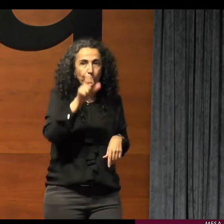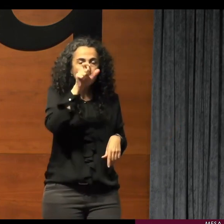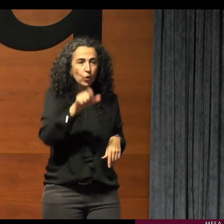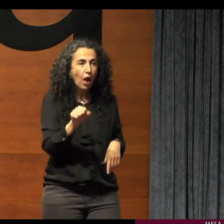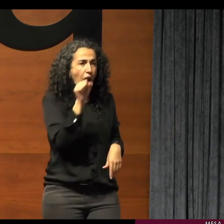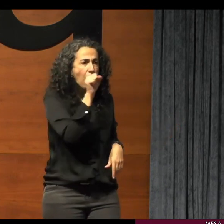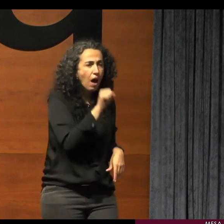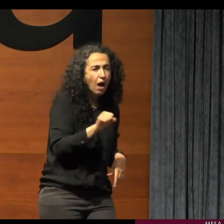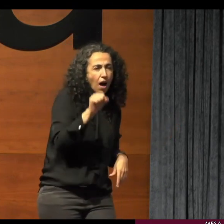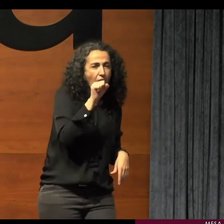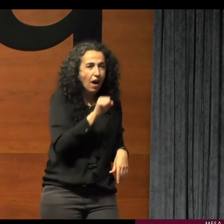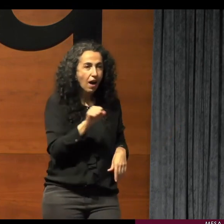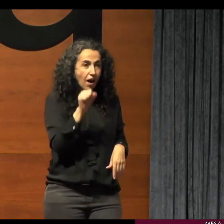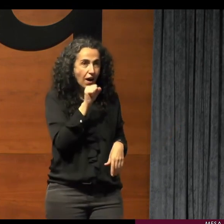quería transmitir esa canción